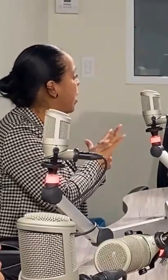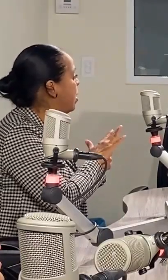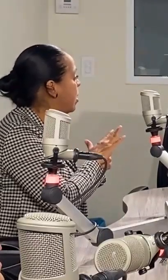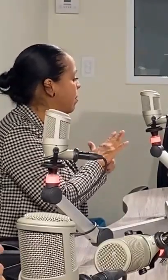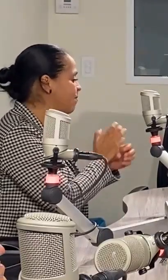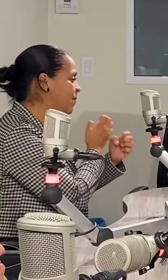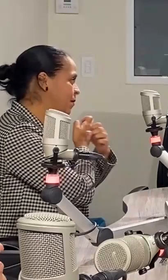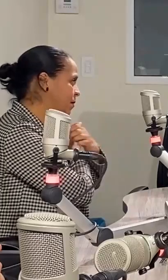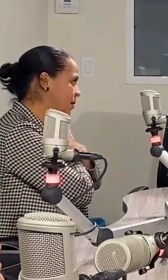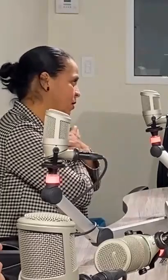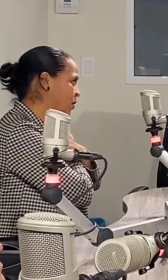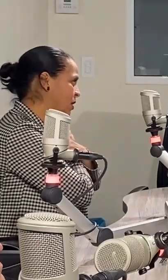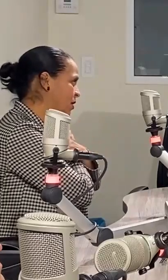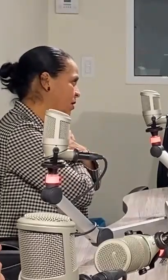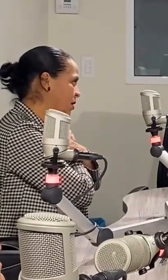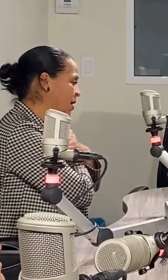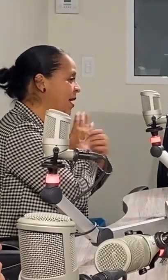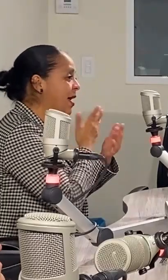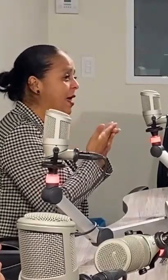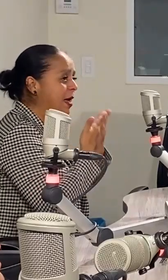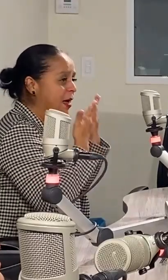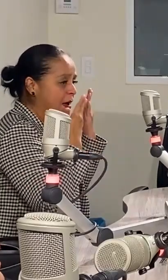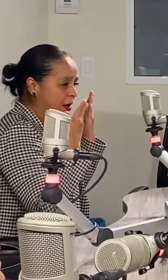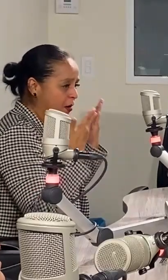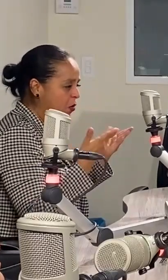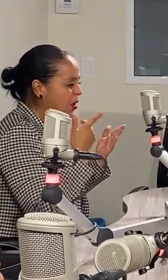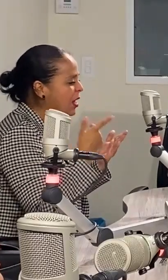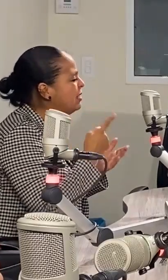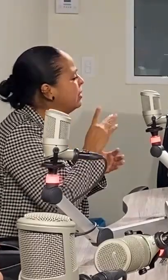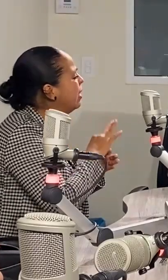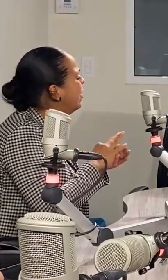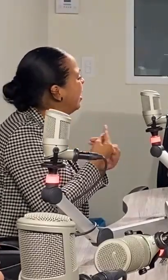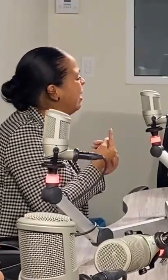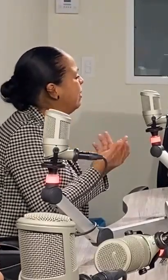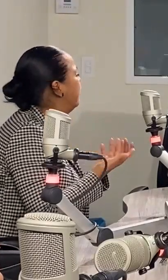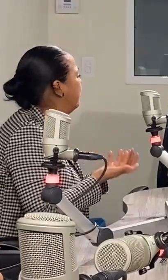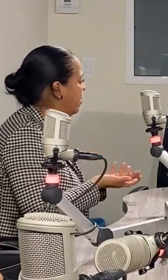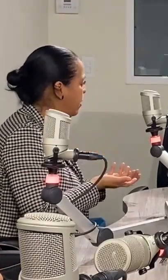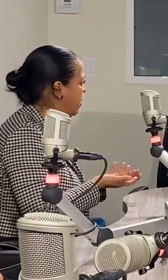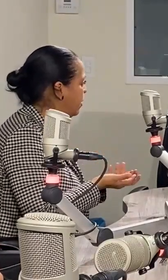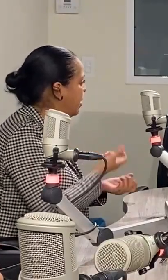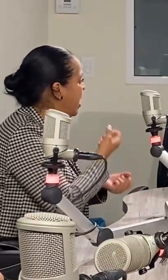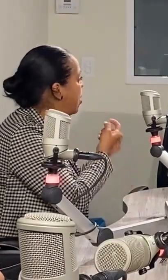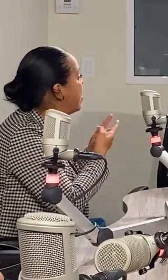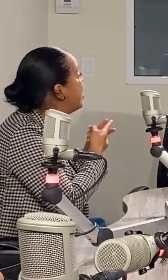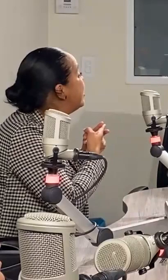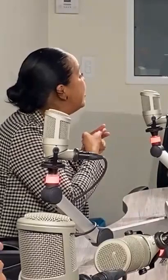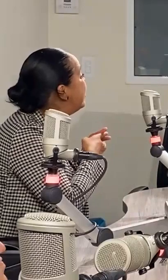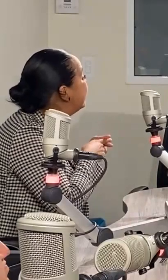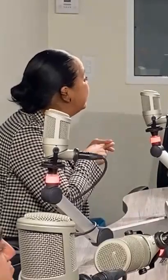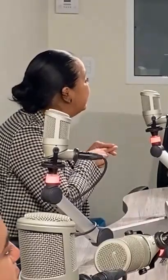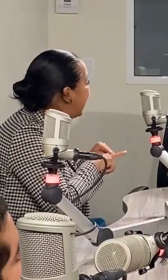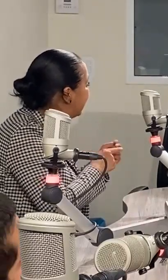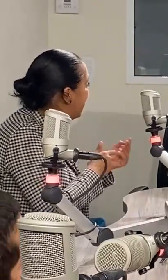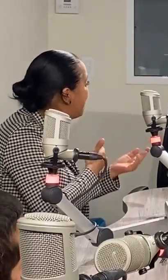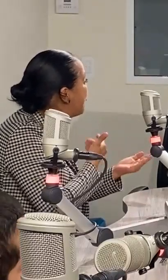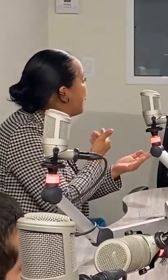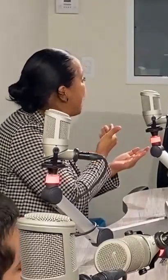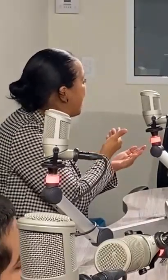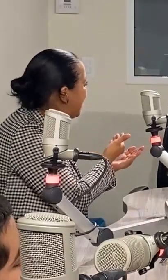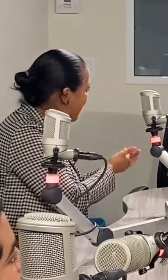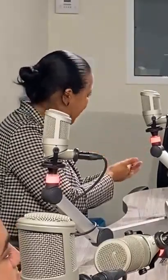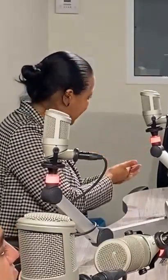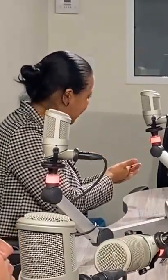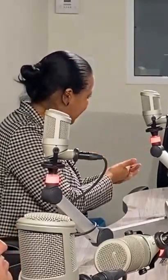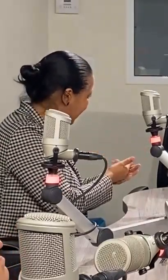de la educación. Y ahora en esta sección lo que vamos a hablar es básicamente pues alguna iniciativa, alguna propuesta, o si